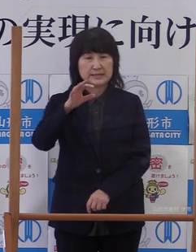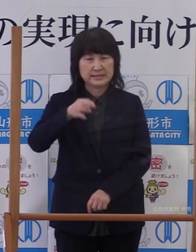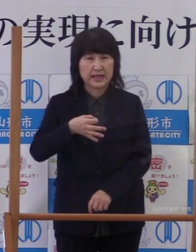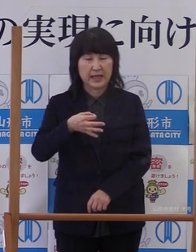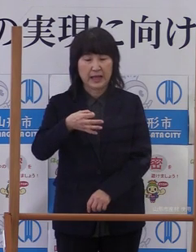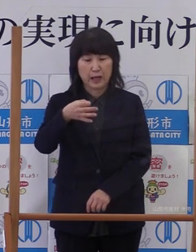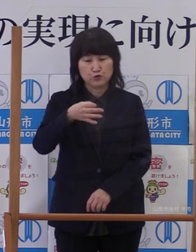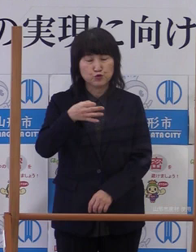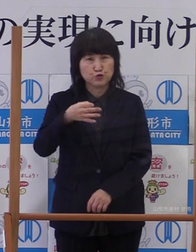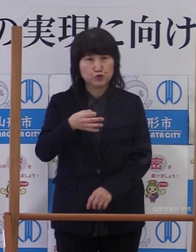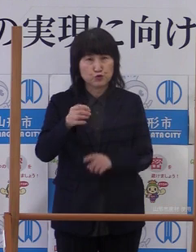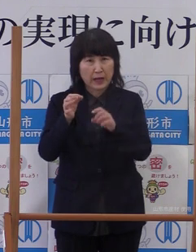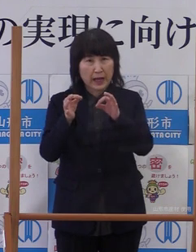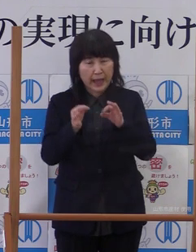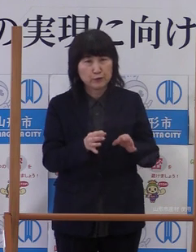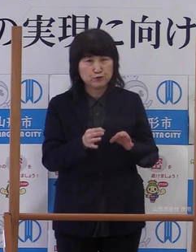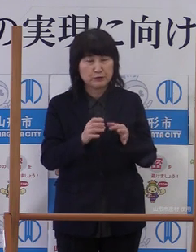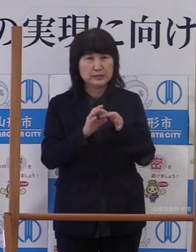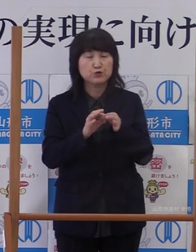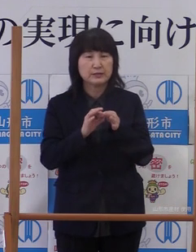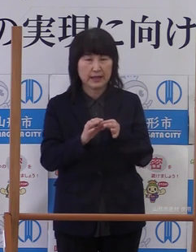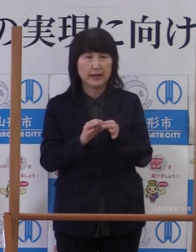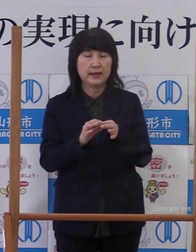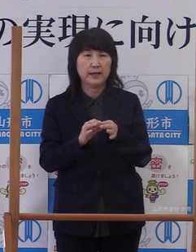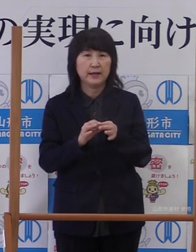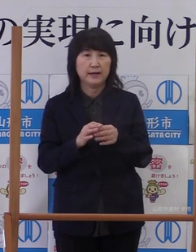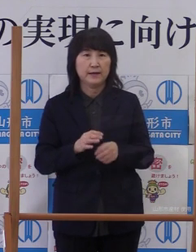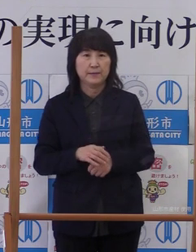るということについてはですね、